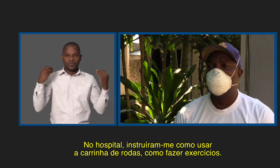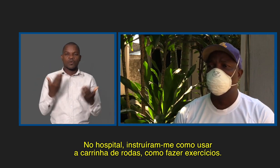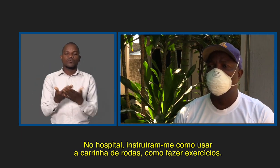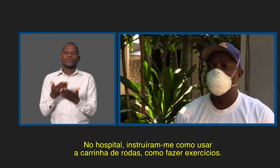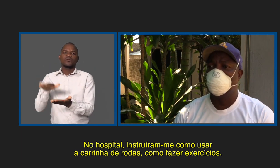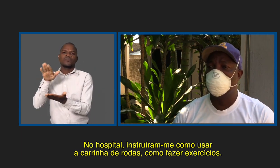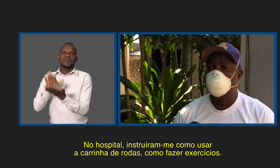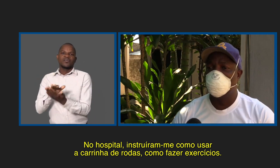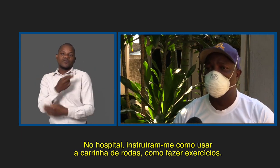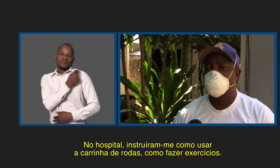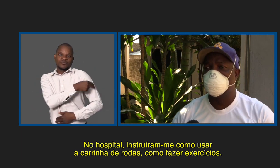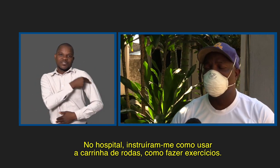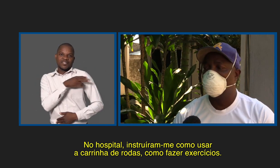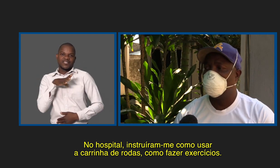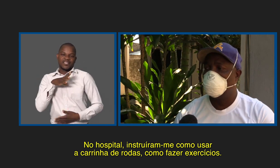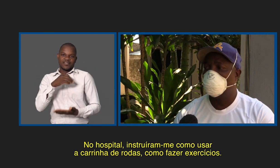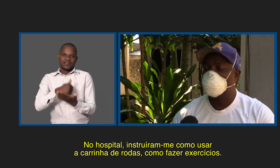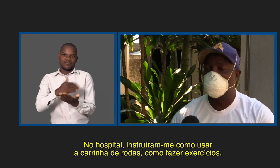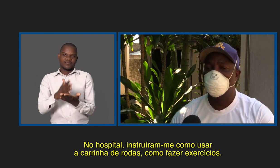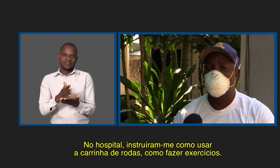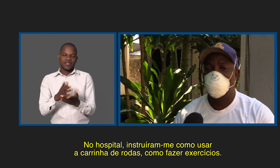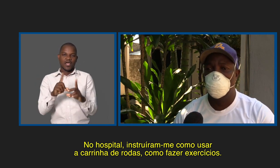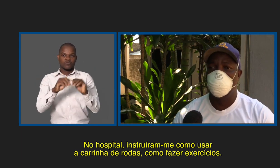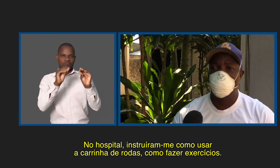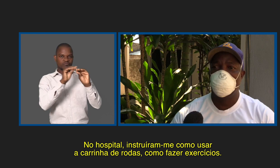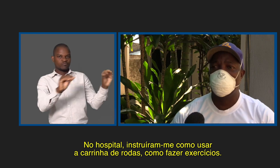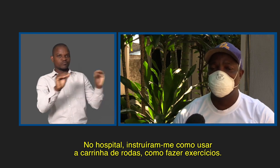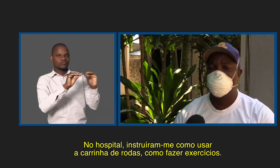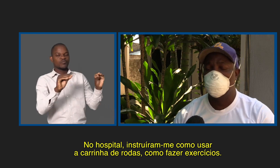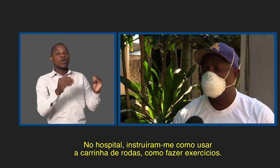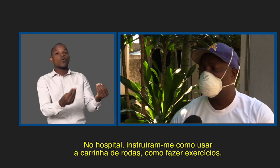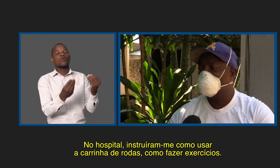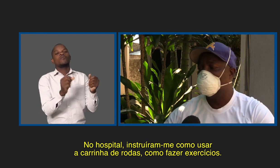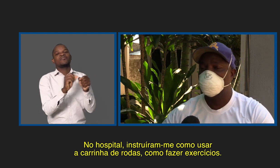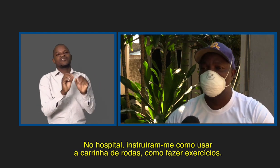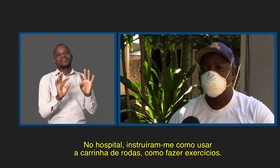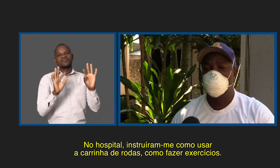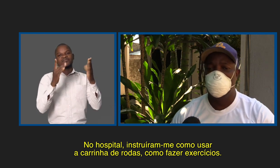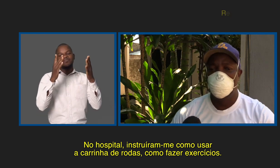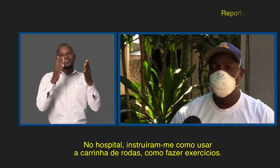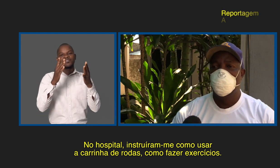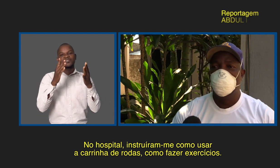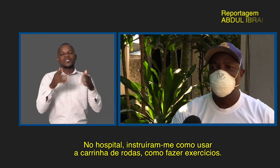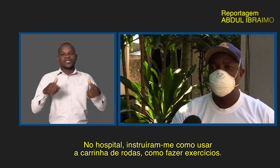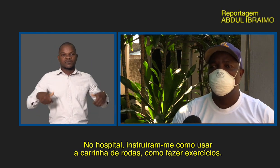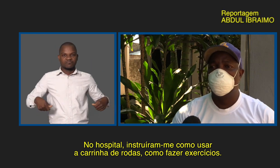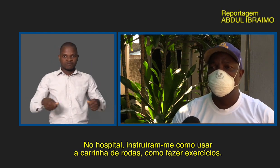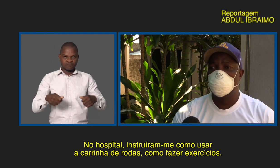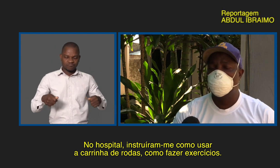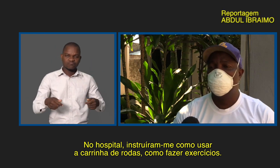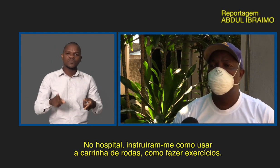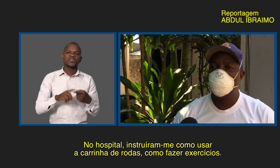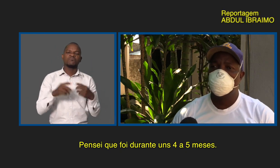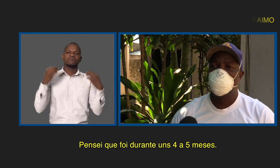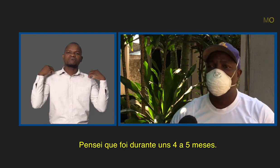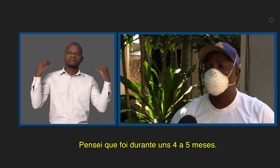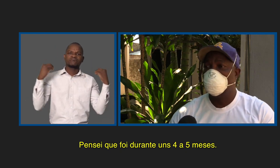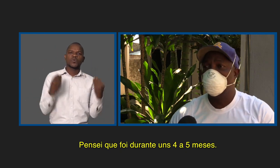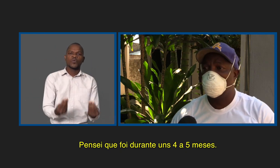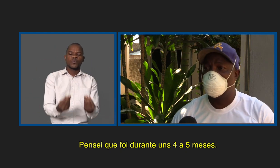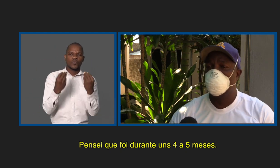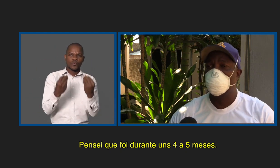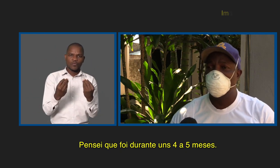que se dedica para isso, uma formação, como viver na cadeira de roda, como transferir, fazer exercícios,